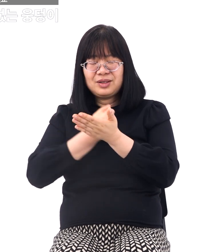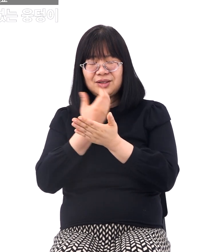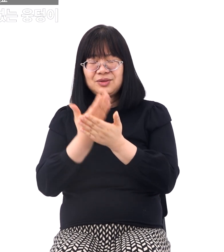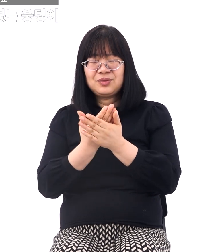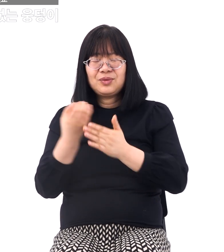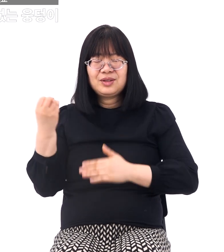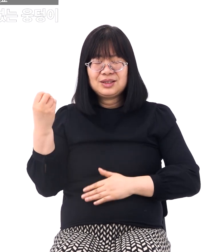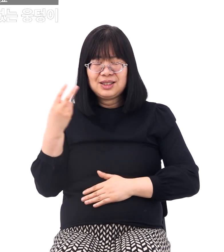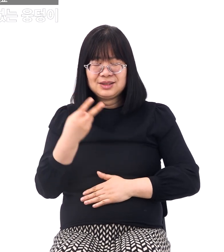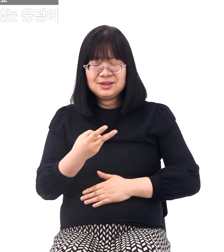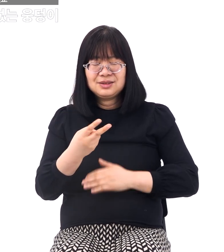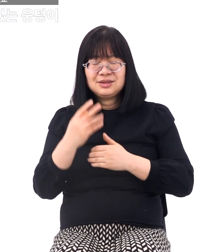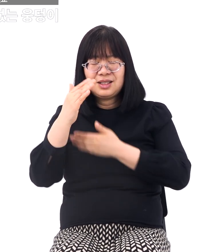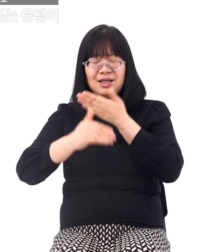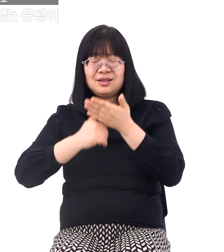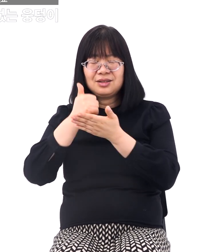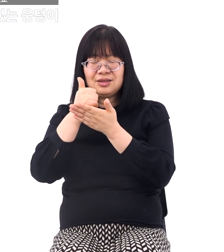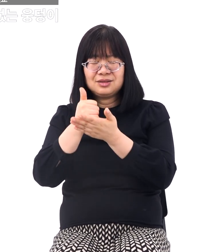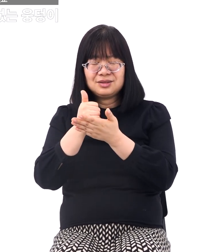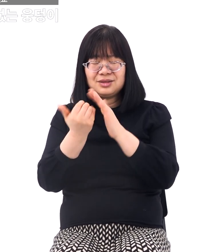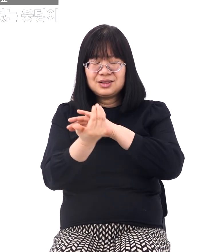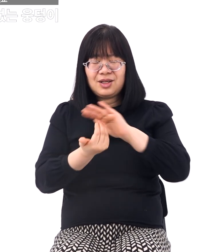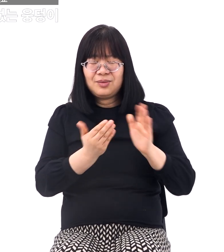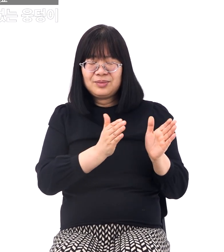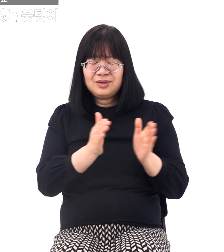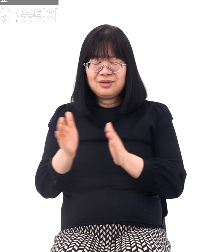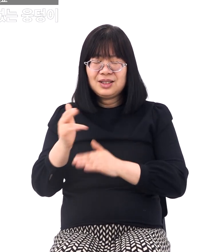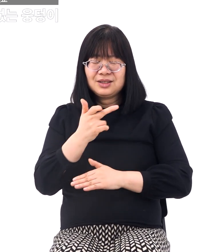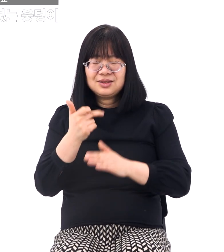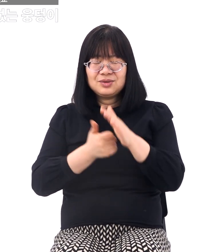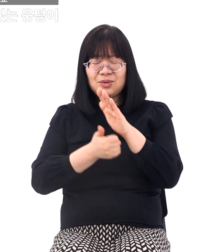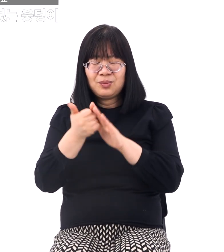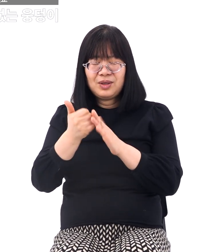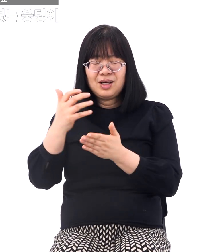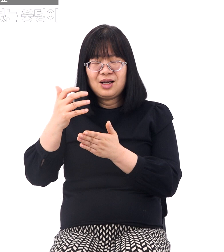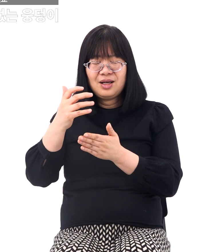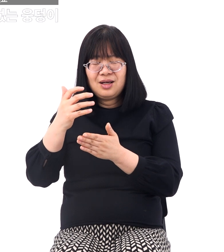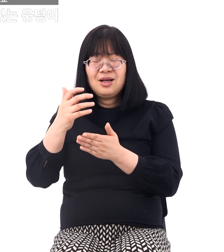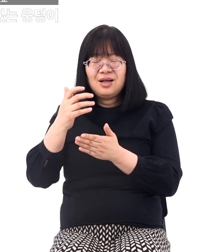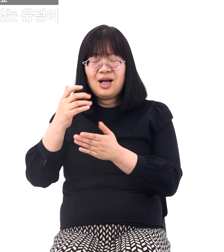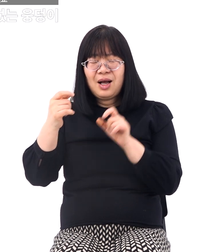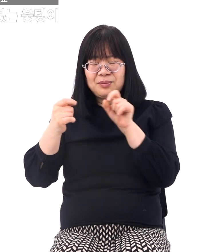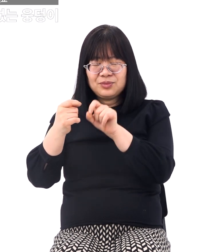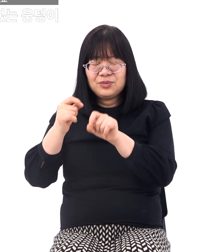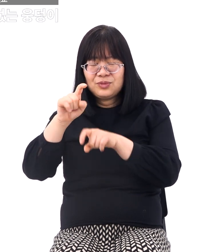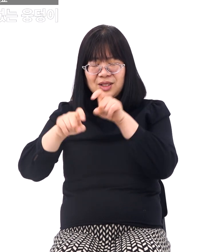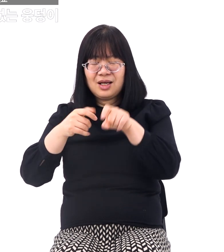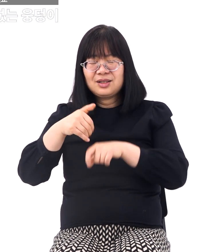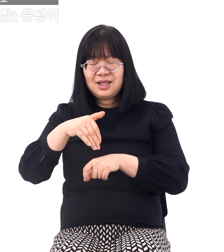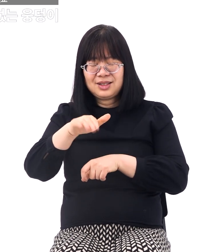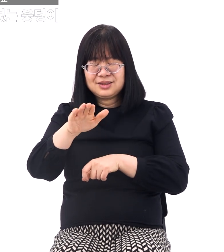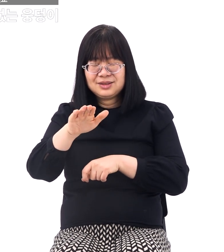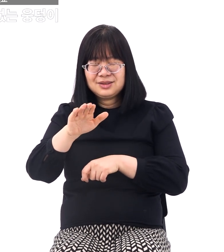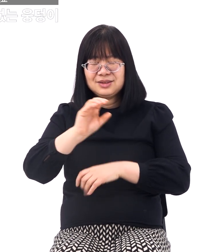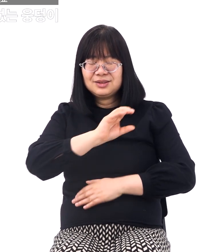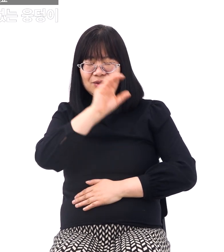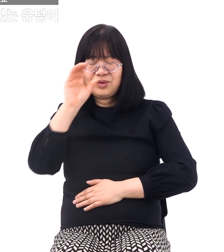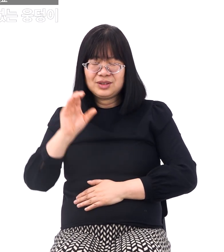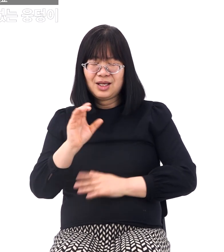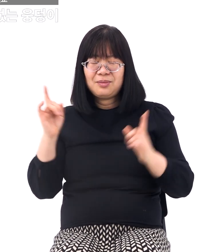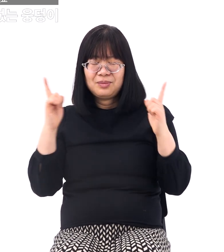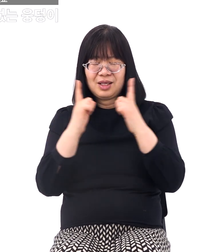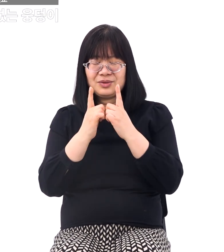다시 한번 하나님이 예비하신 큰 소망으로 나아가는 성탄이 되도록 이끌어